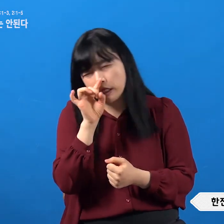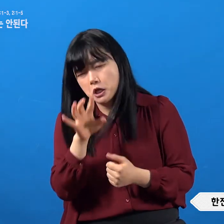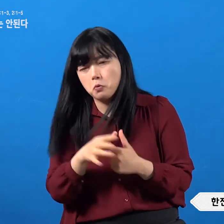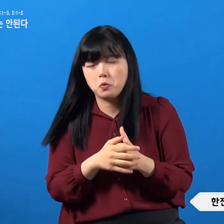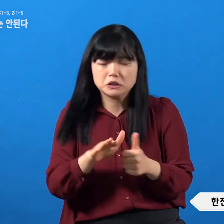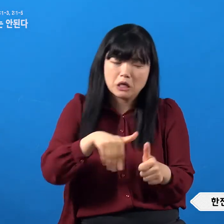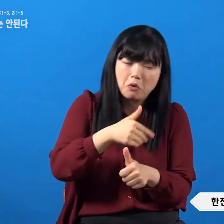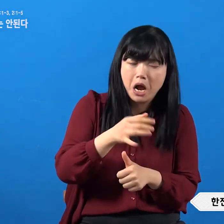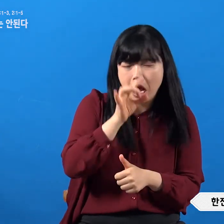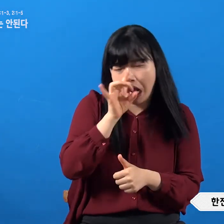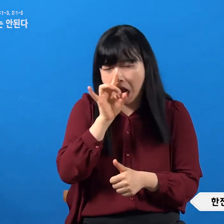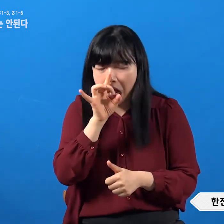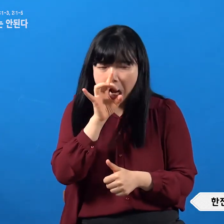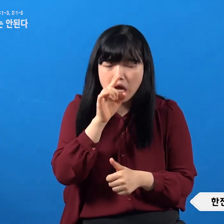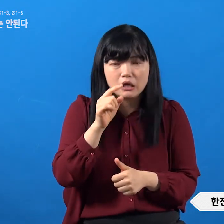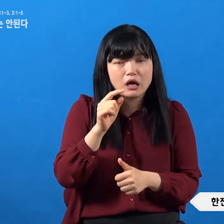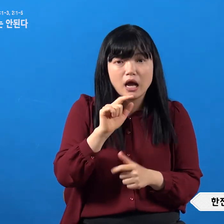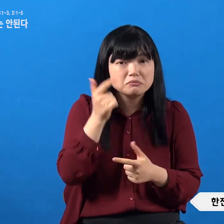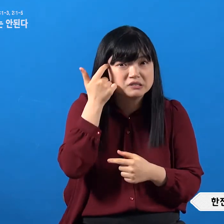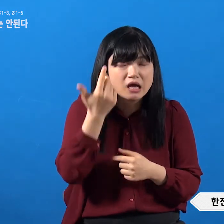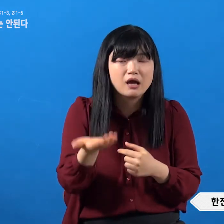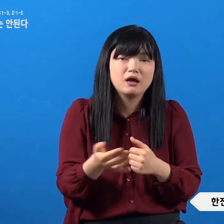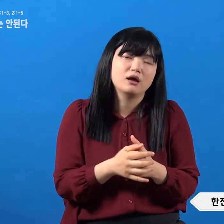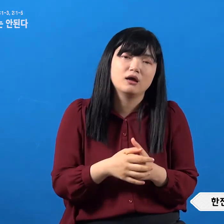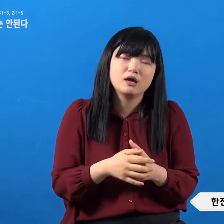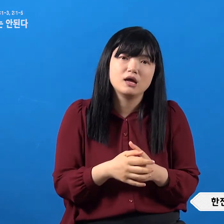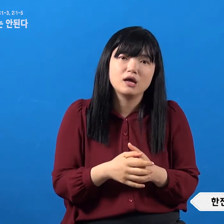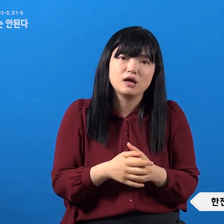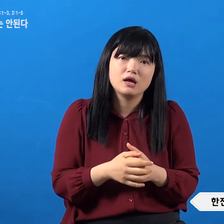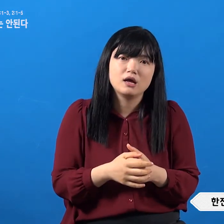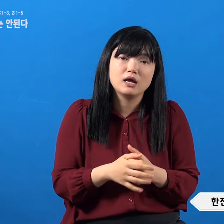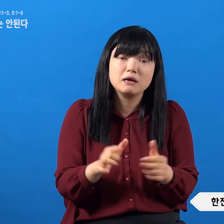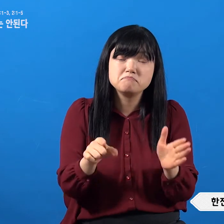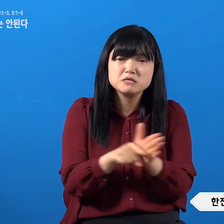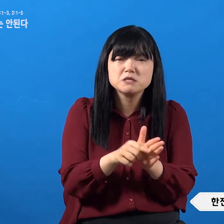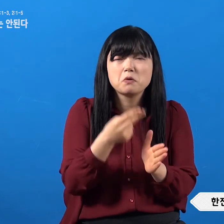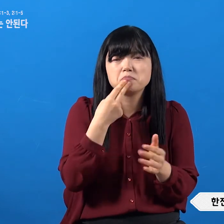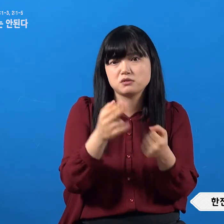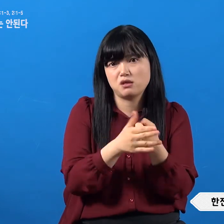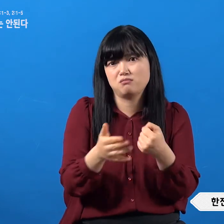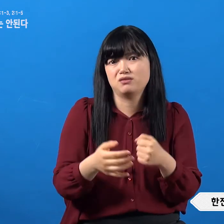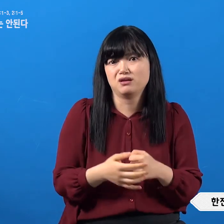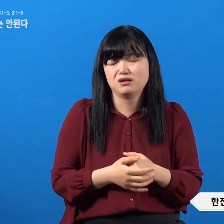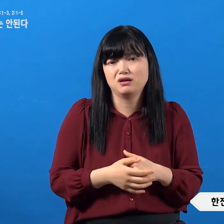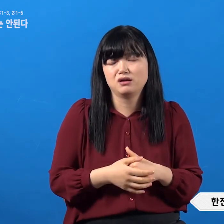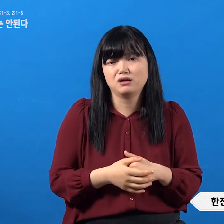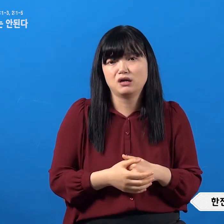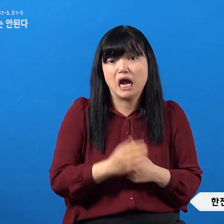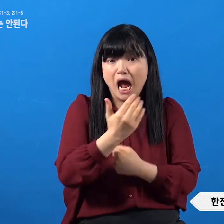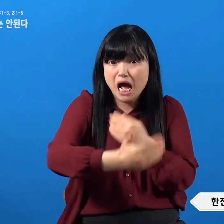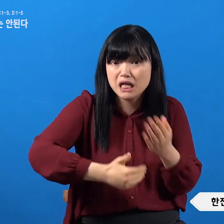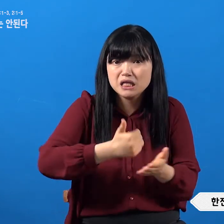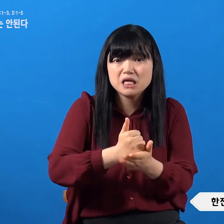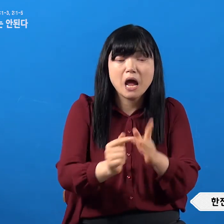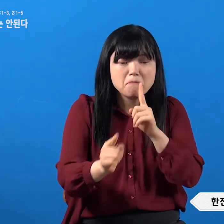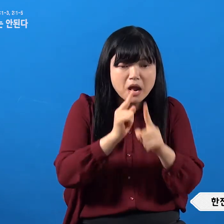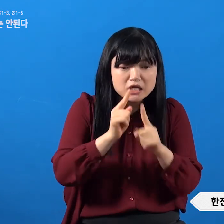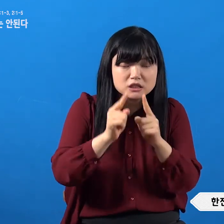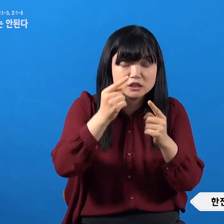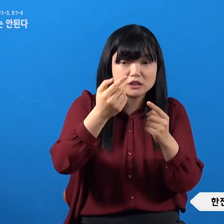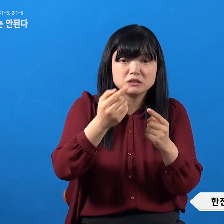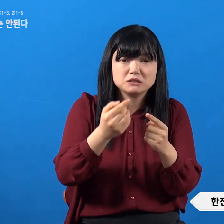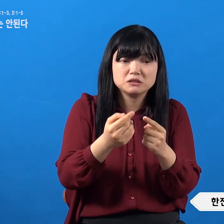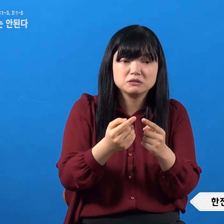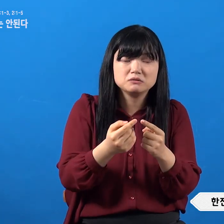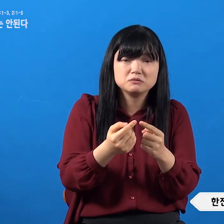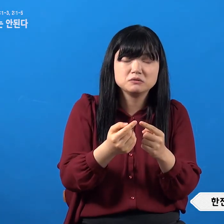산대고 그러면서 그렇게 머물러 있지는 않습니까? 믿음이 없어서 하나님이 말씀만